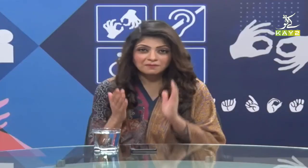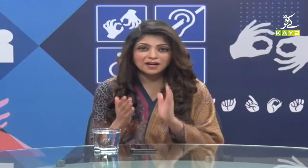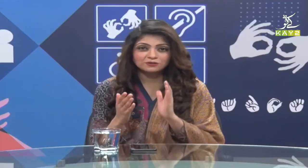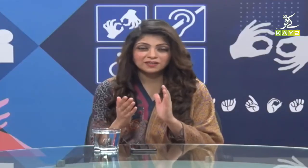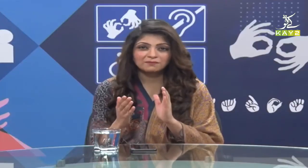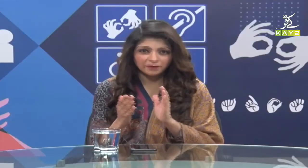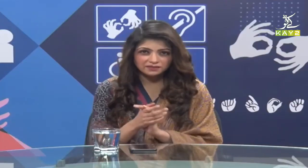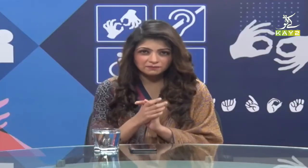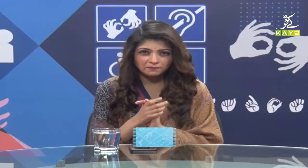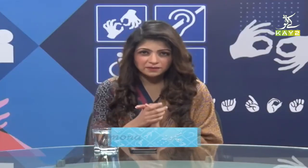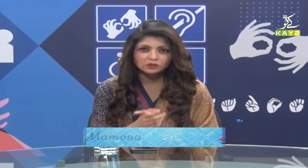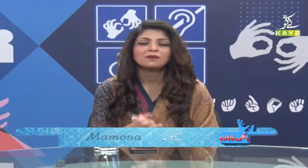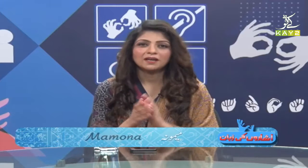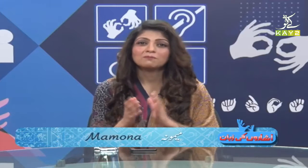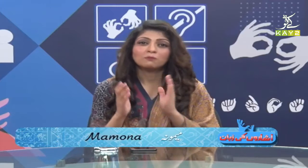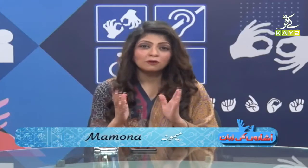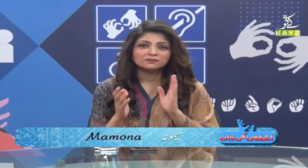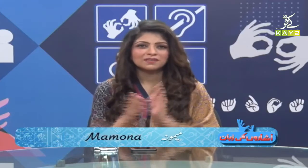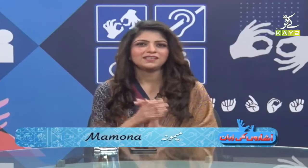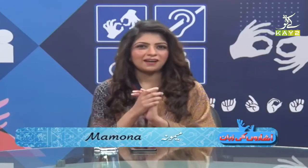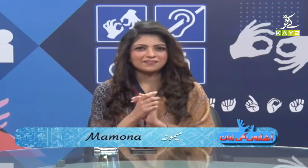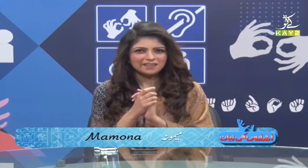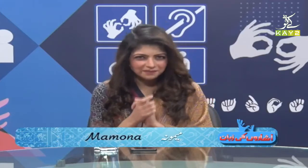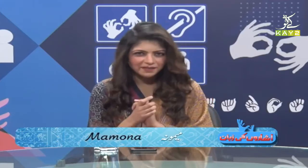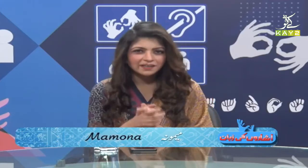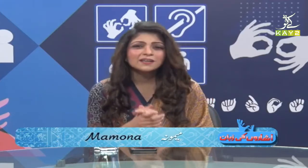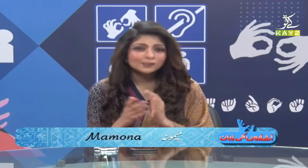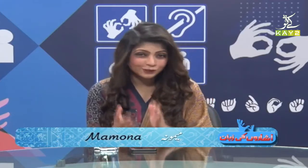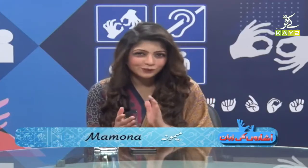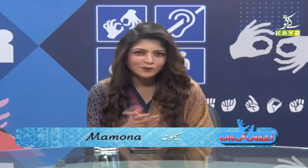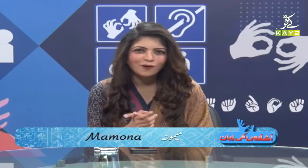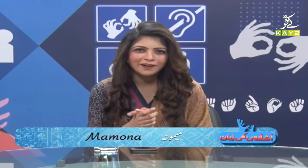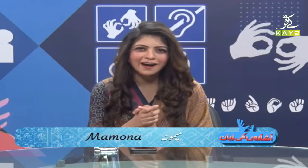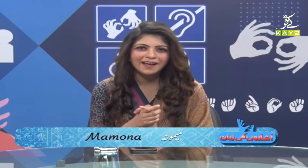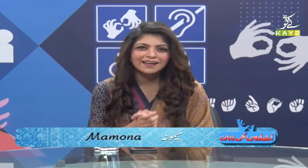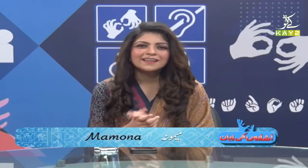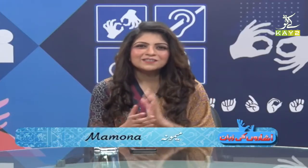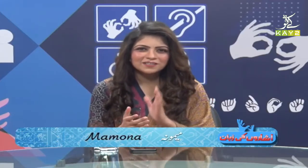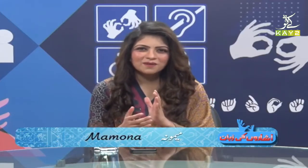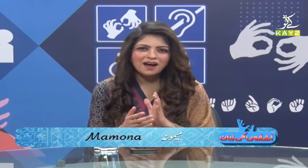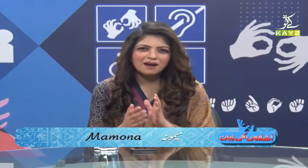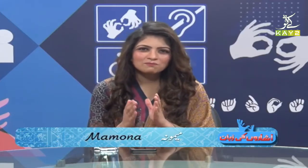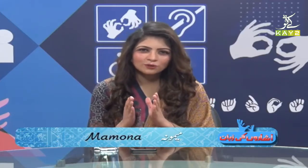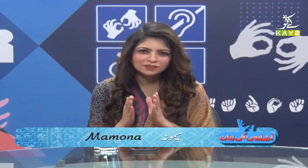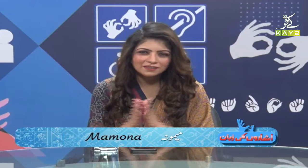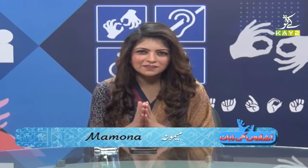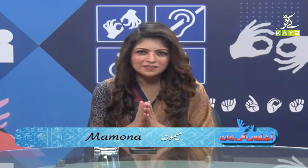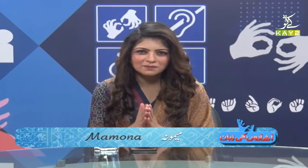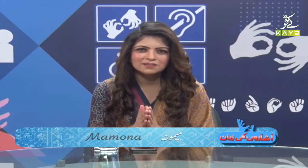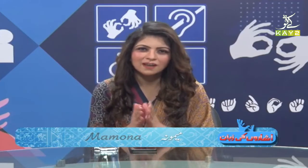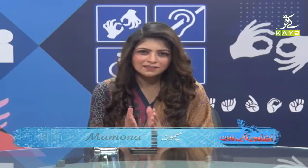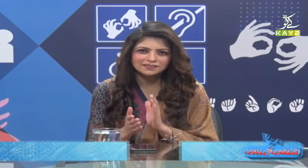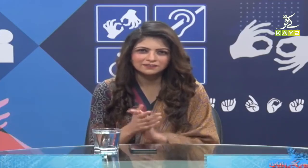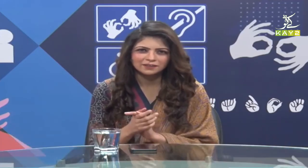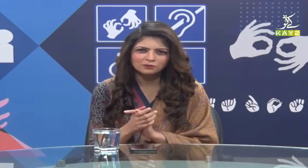जनाब हम आ चुके हैं ब्रेक से वापस और हमारा बहुत मज़ेदार सेगमेंट शुरू हो रहा है जिसमें आप मुख्तलिफ़ किस्म